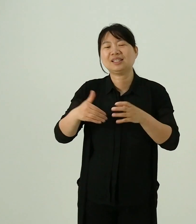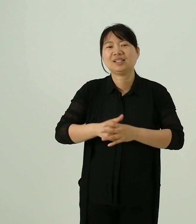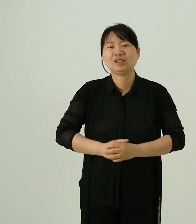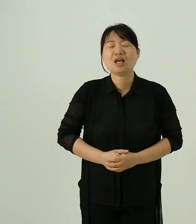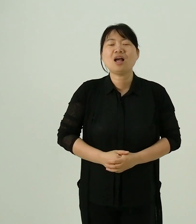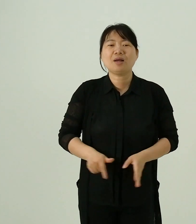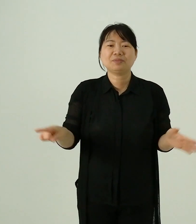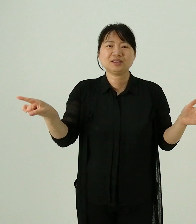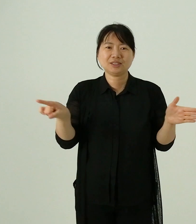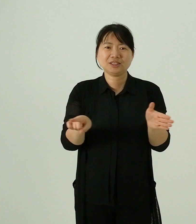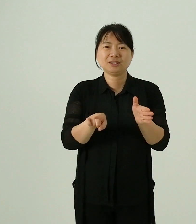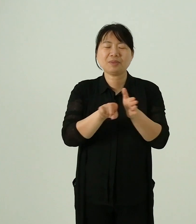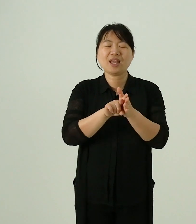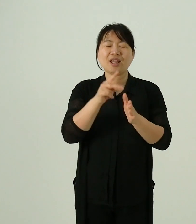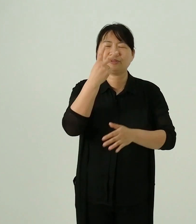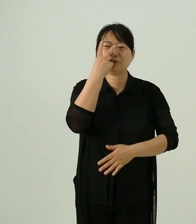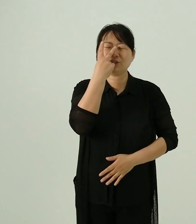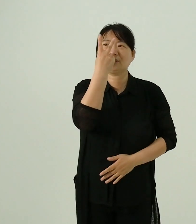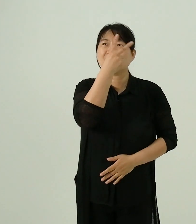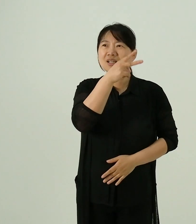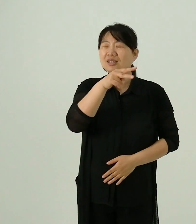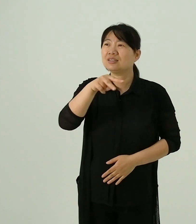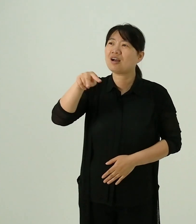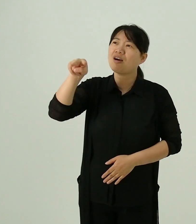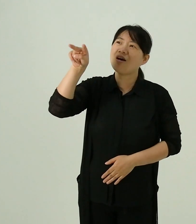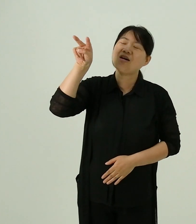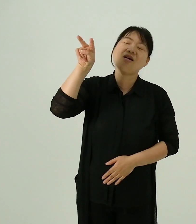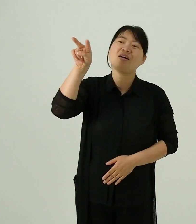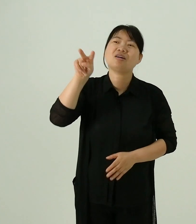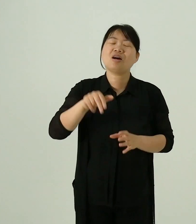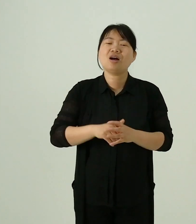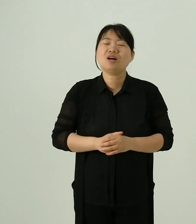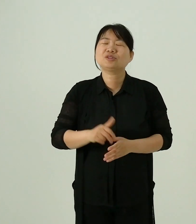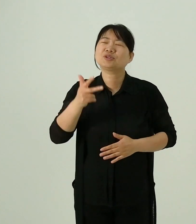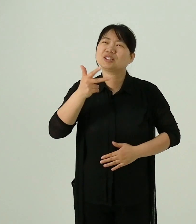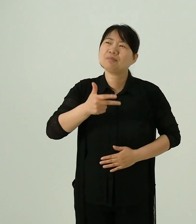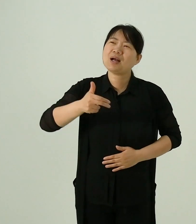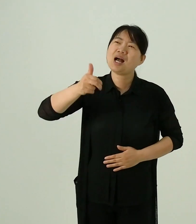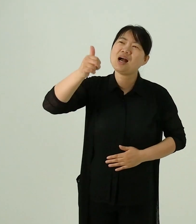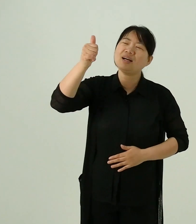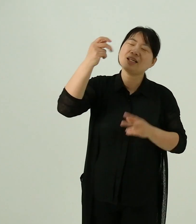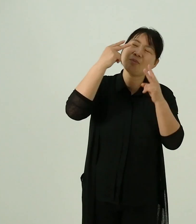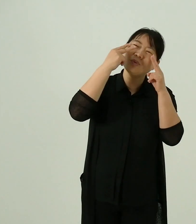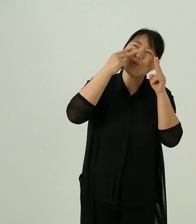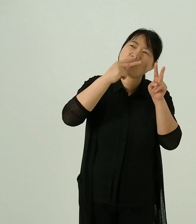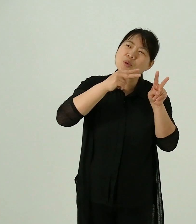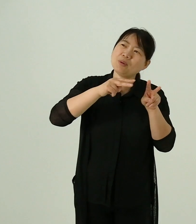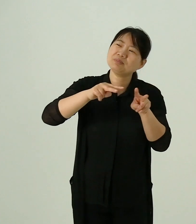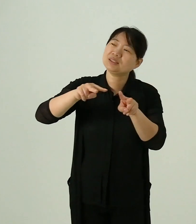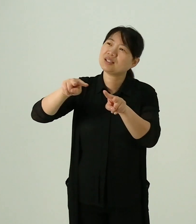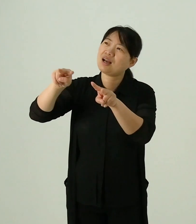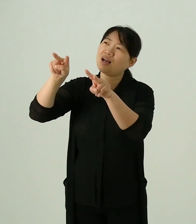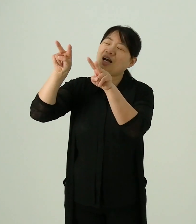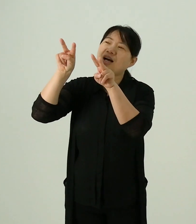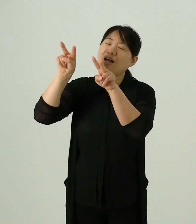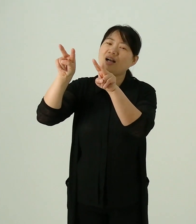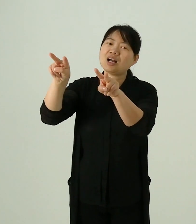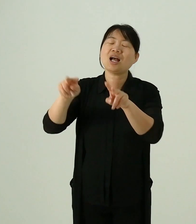싸우니 믿음에 눈들어 주를